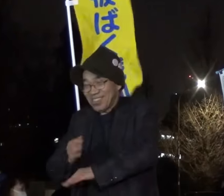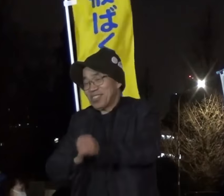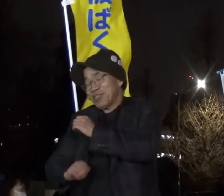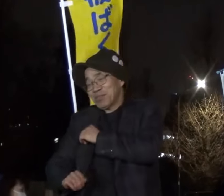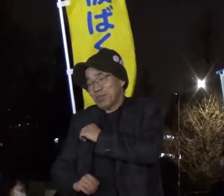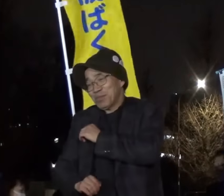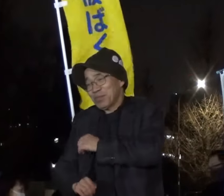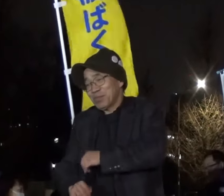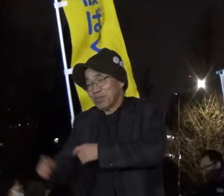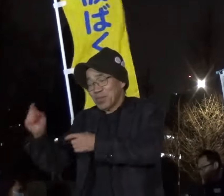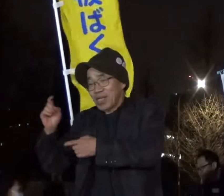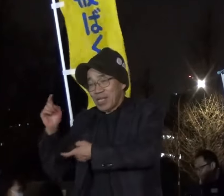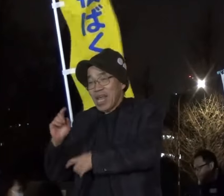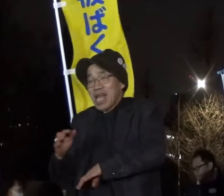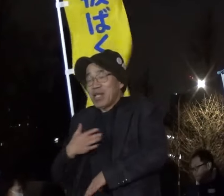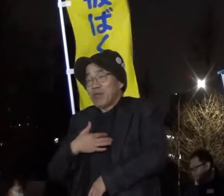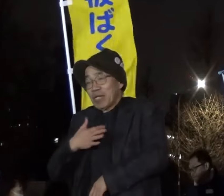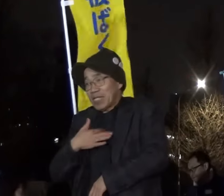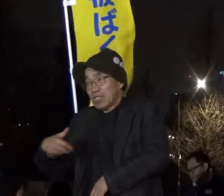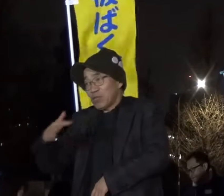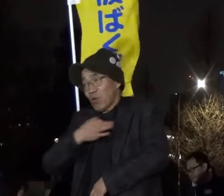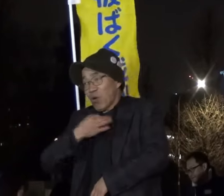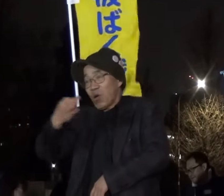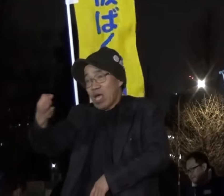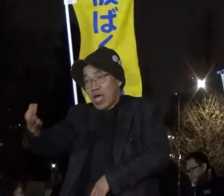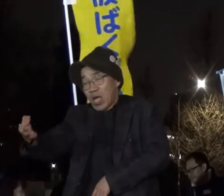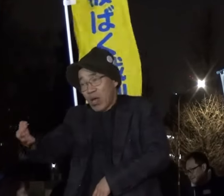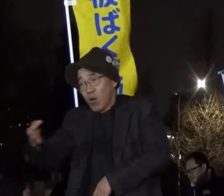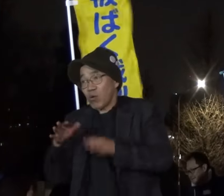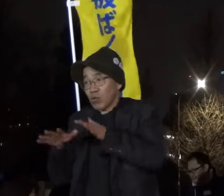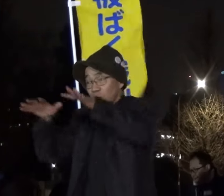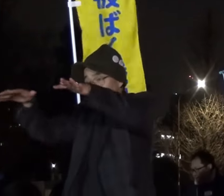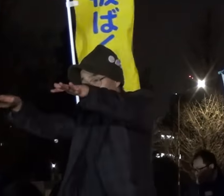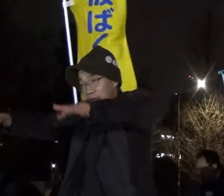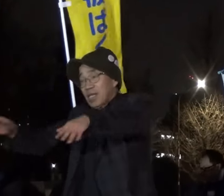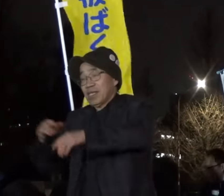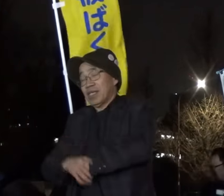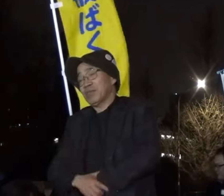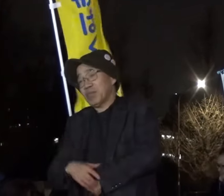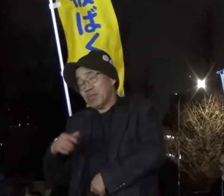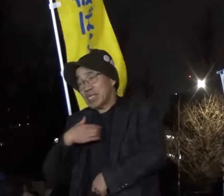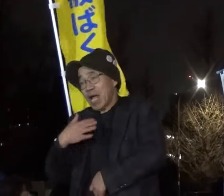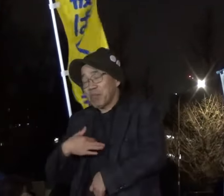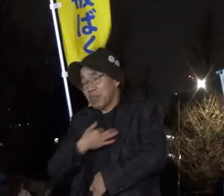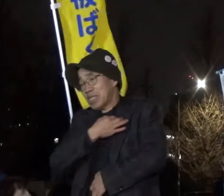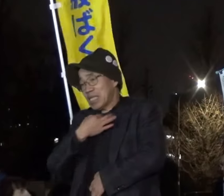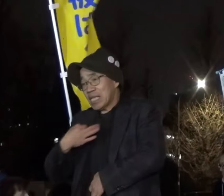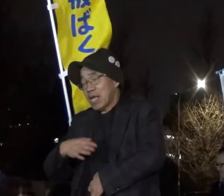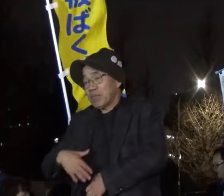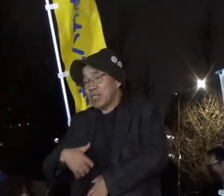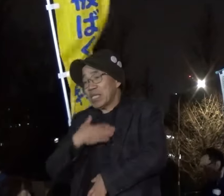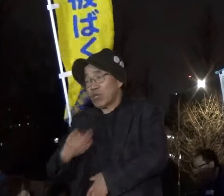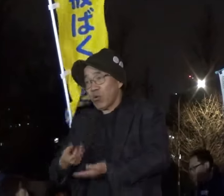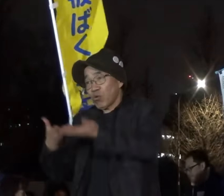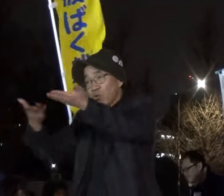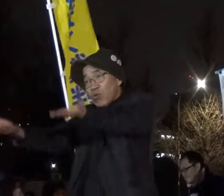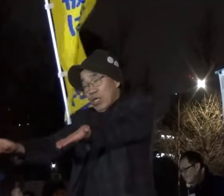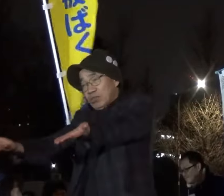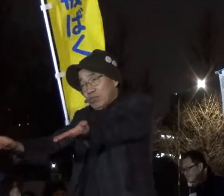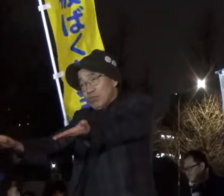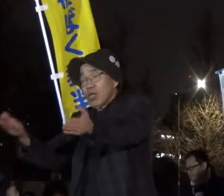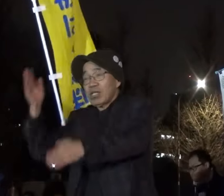みんなの声を反映してみんなの声を届けてくれる、 そういう政治